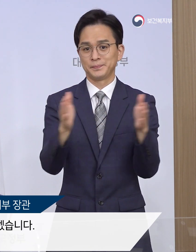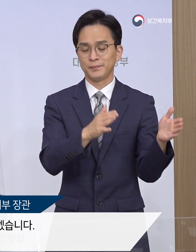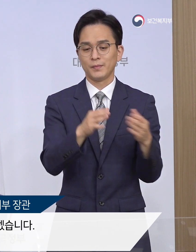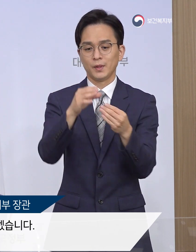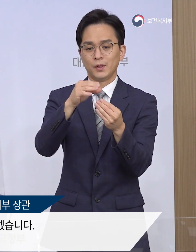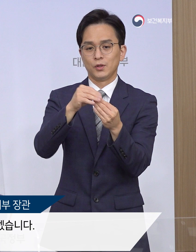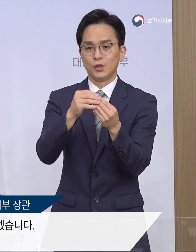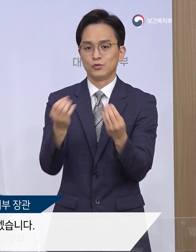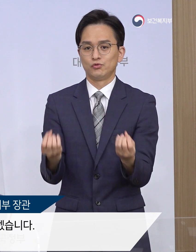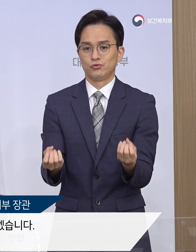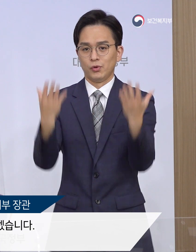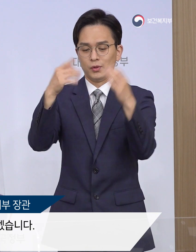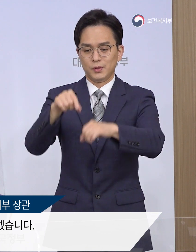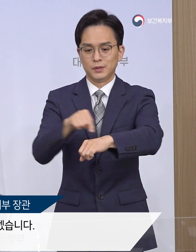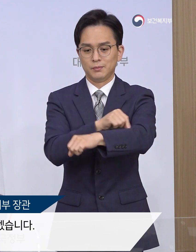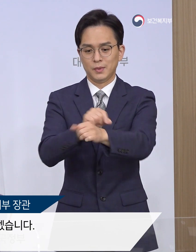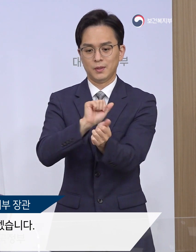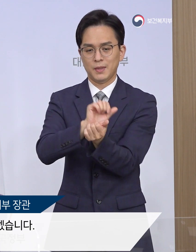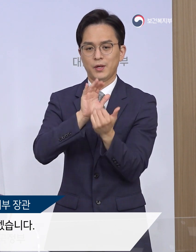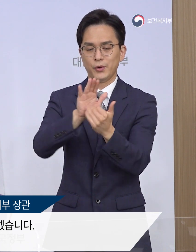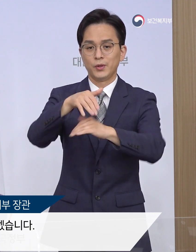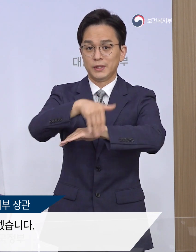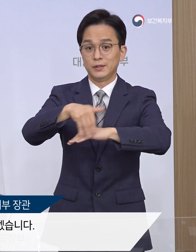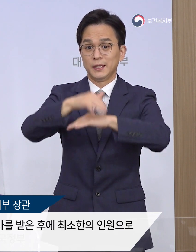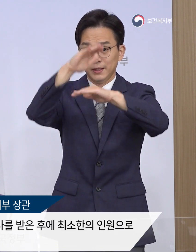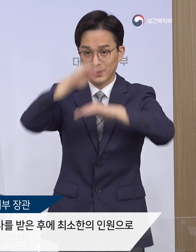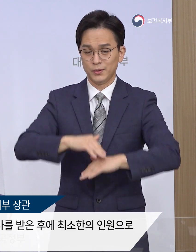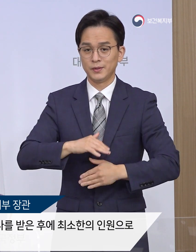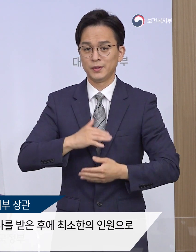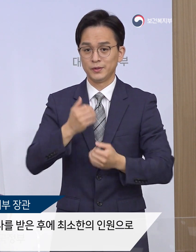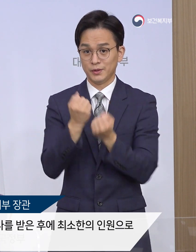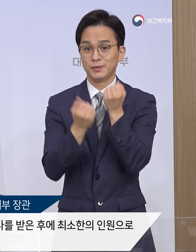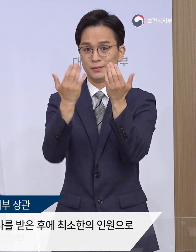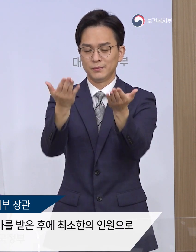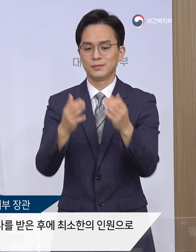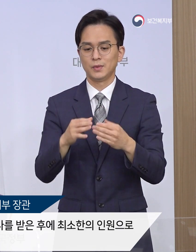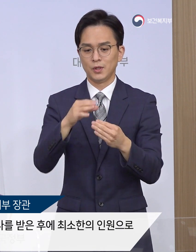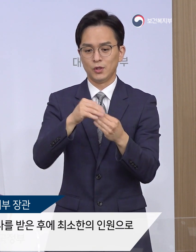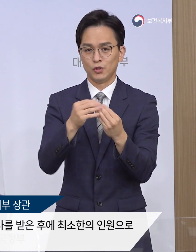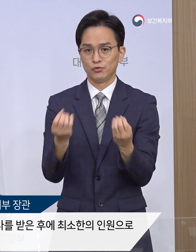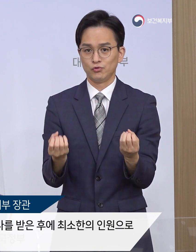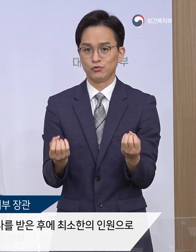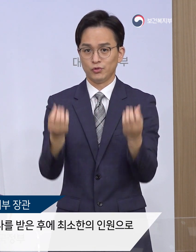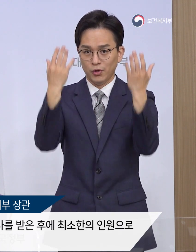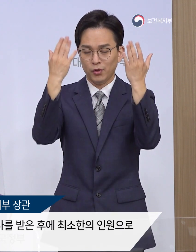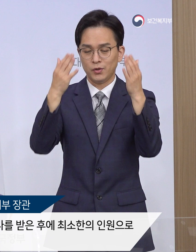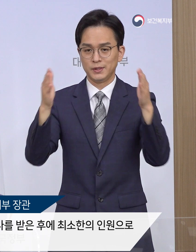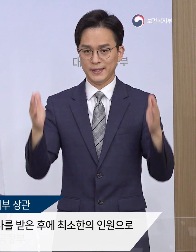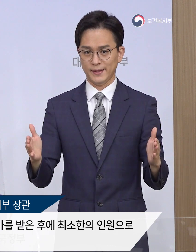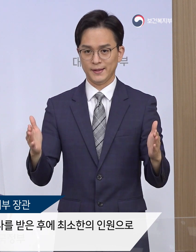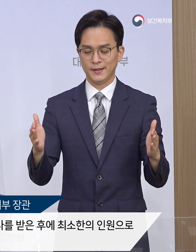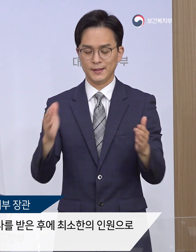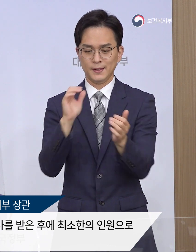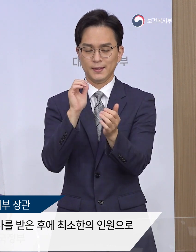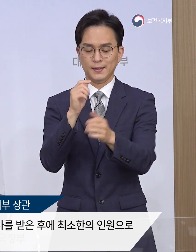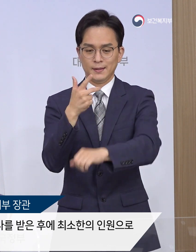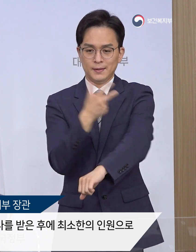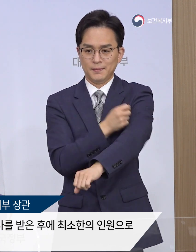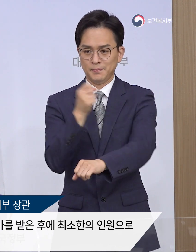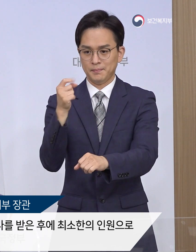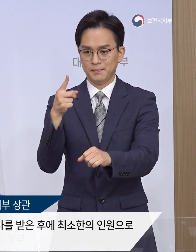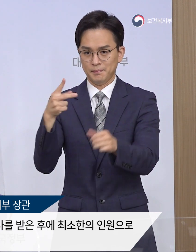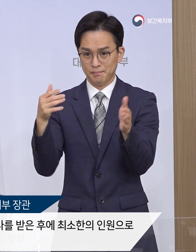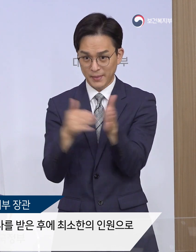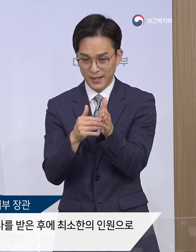추석 특별 방역대책에 대해서 말씀드리겠습니다. 이번 추석에는 백신 접종을 완료하거나 진단 검사를